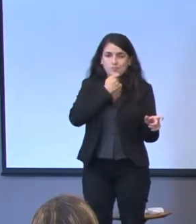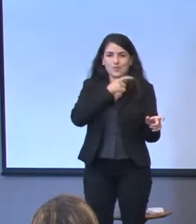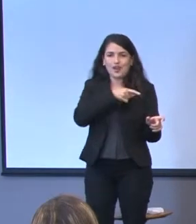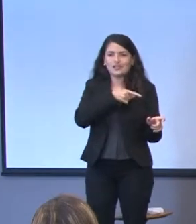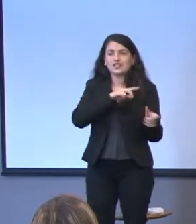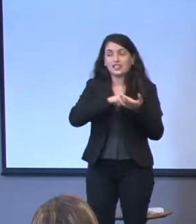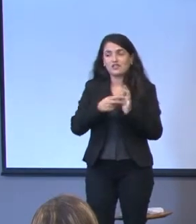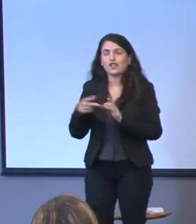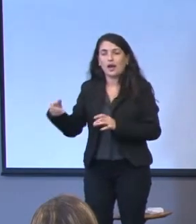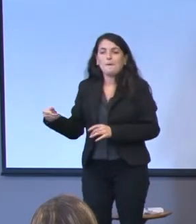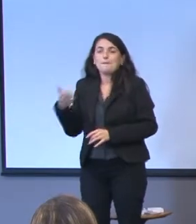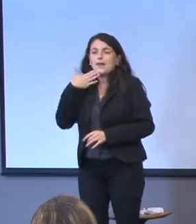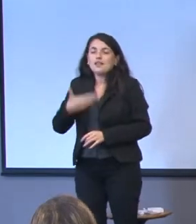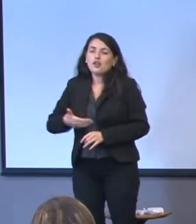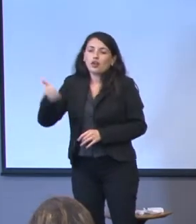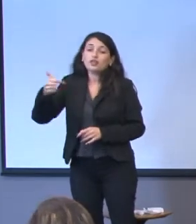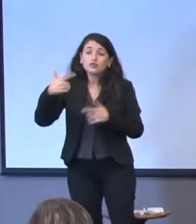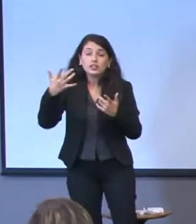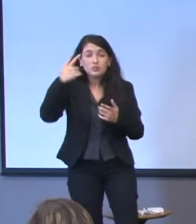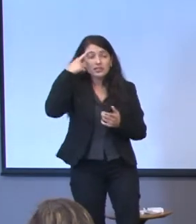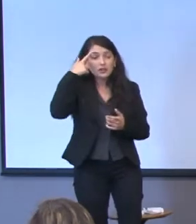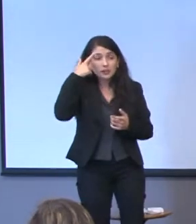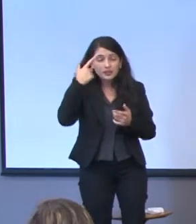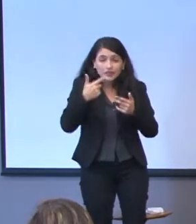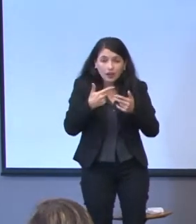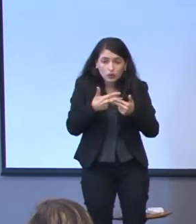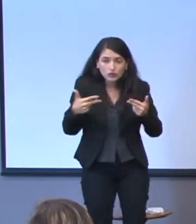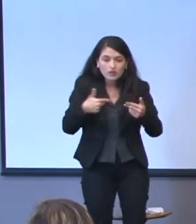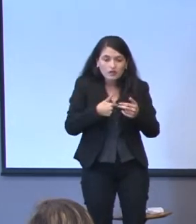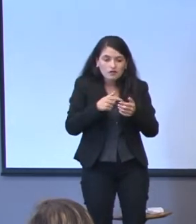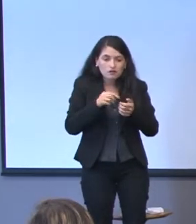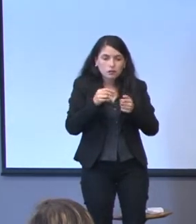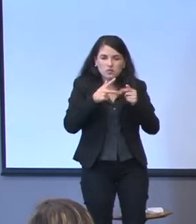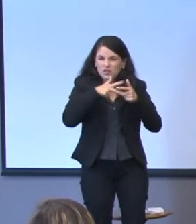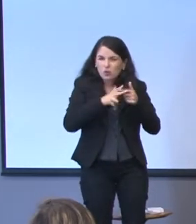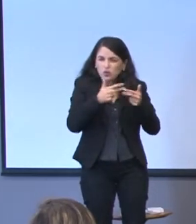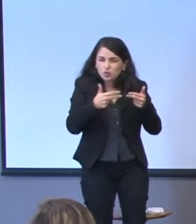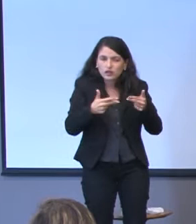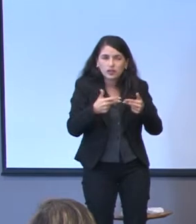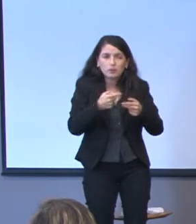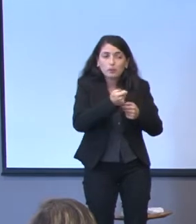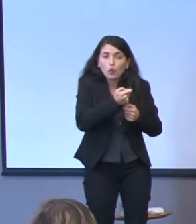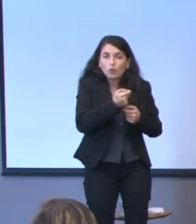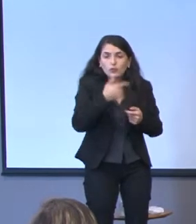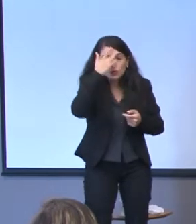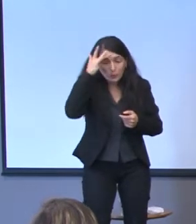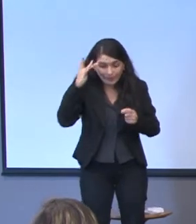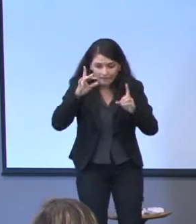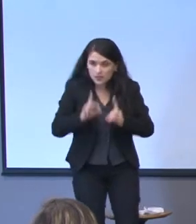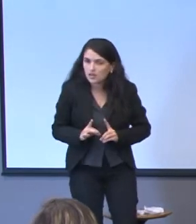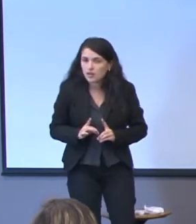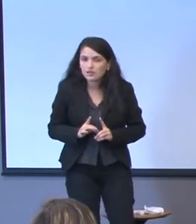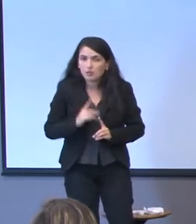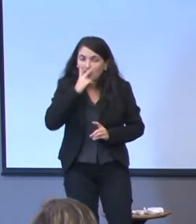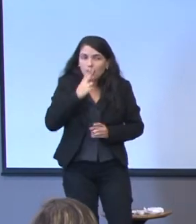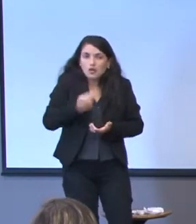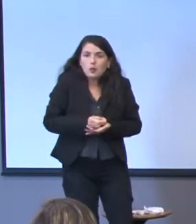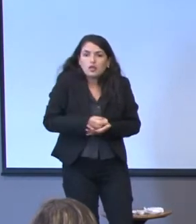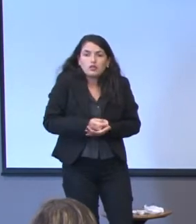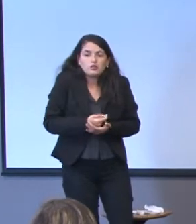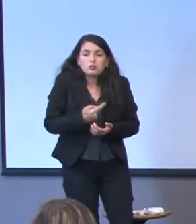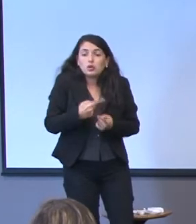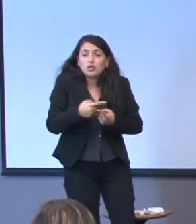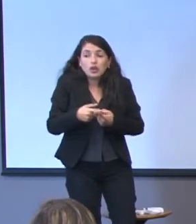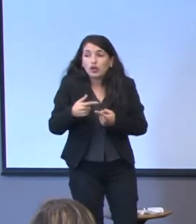poucos recursos, você precisa ser muito eficiente. E a pessoa com deficiência, ela é obrigada a fazer isso, porque ela tem